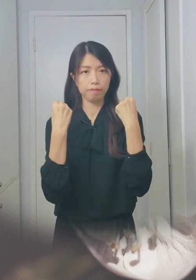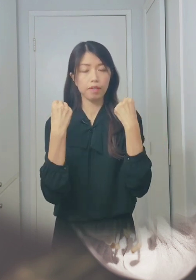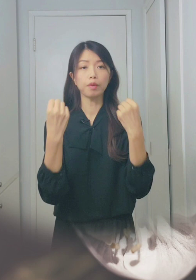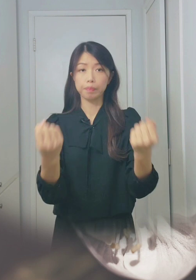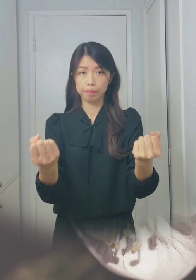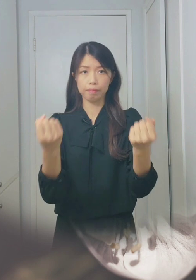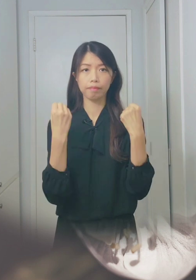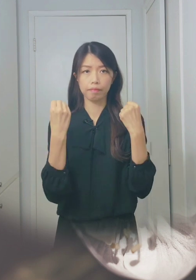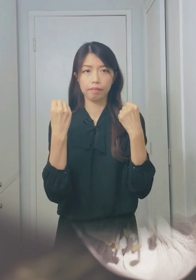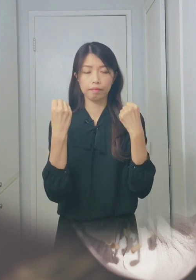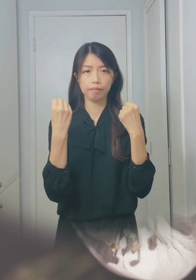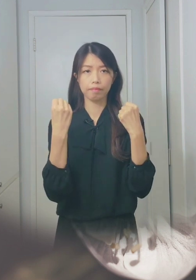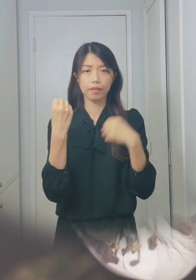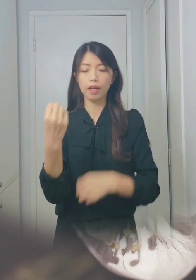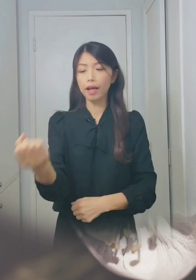이렇게 힘.